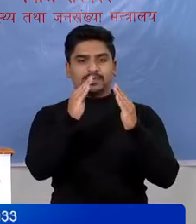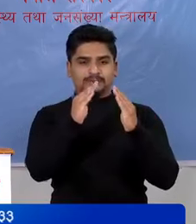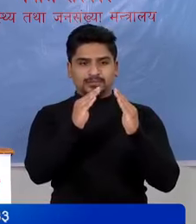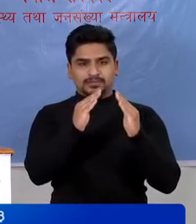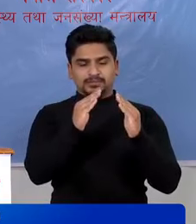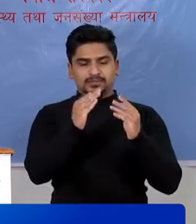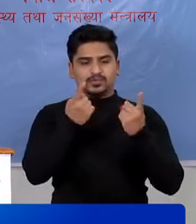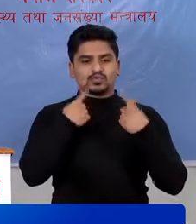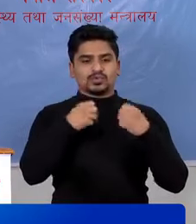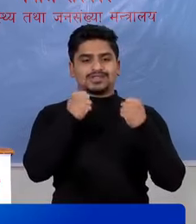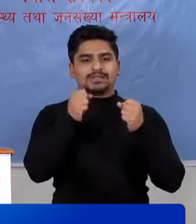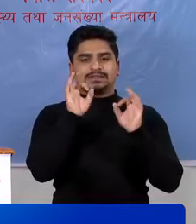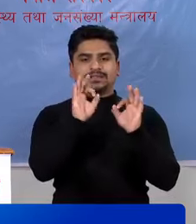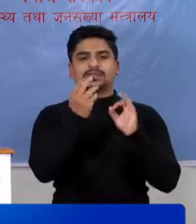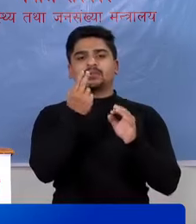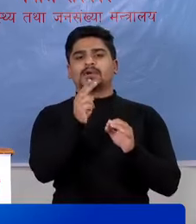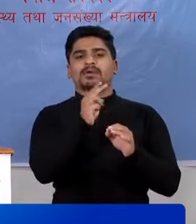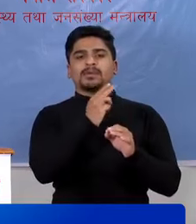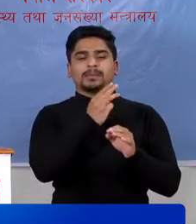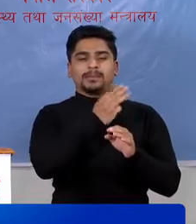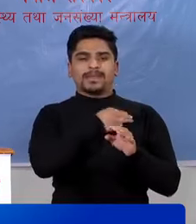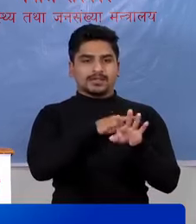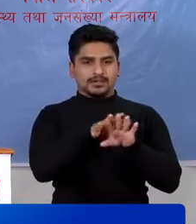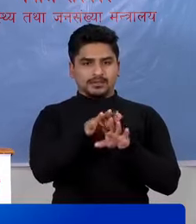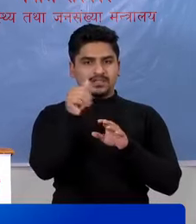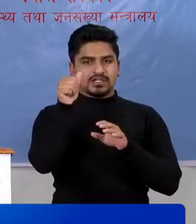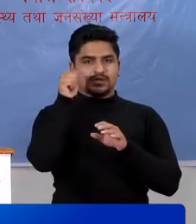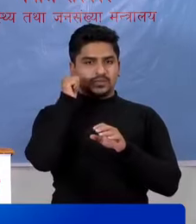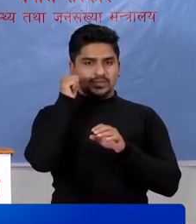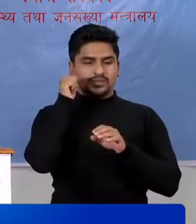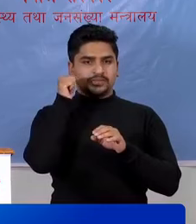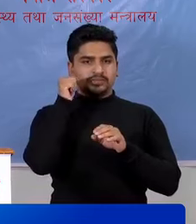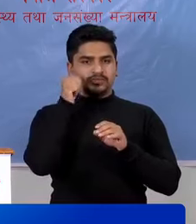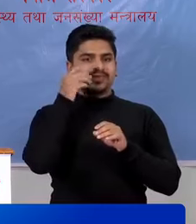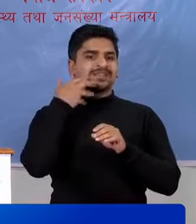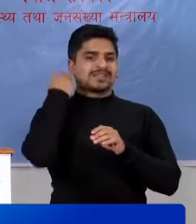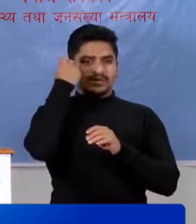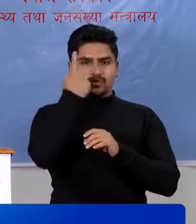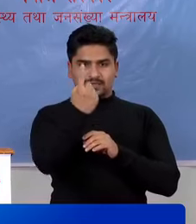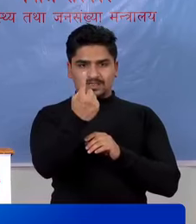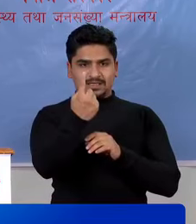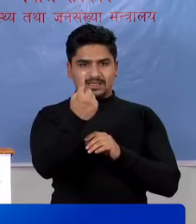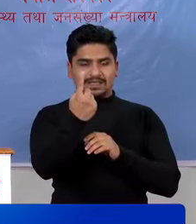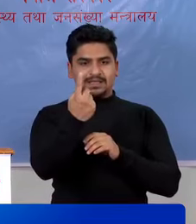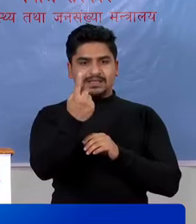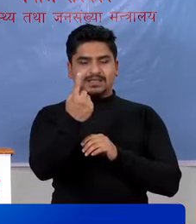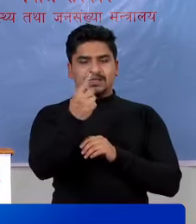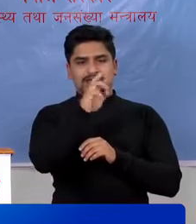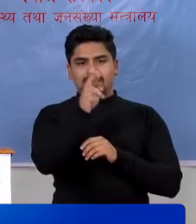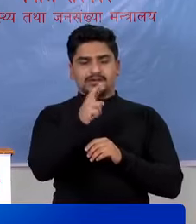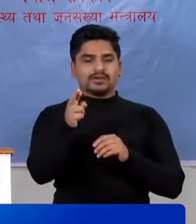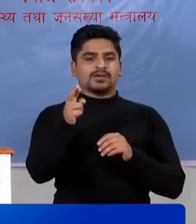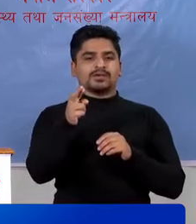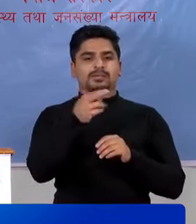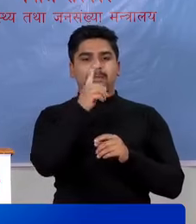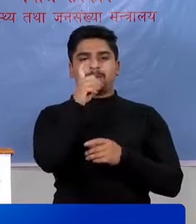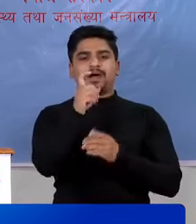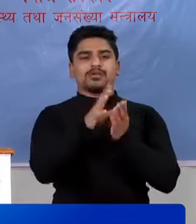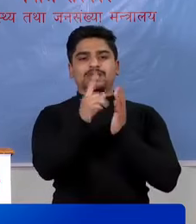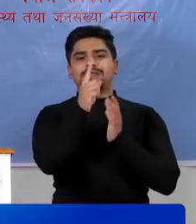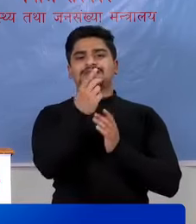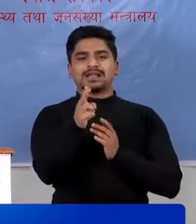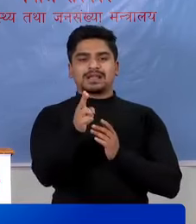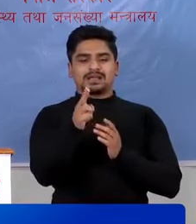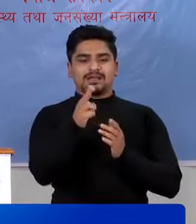स्वास्थे लाब गरनों भएका देख्ति हरू जो ही जो टेकुमा एक जाना र दौलागिर्य अस्पताल भएक